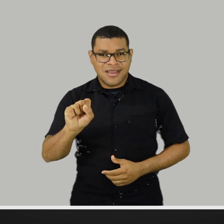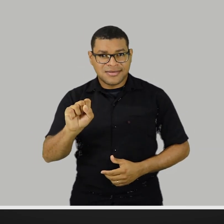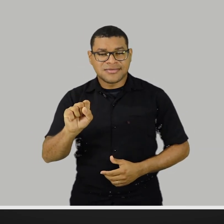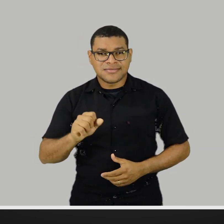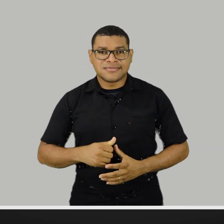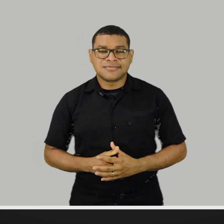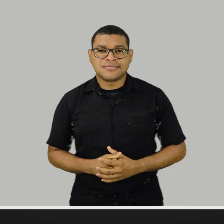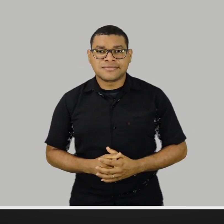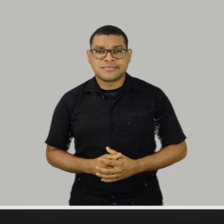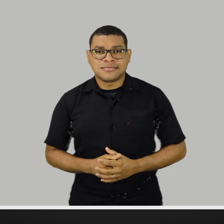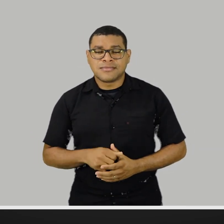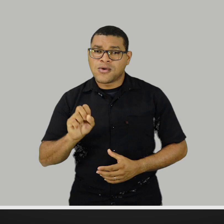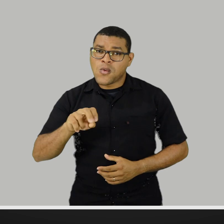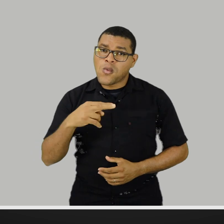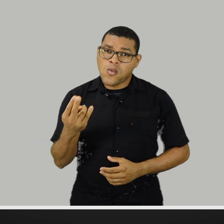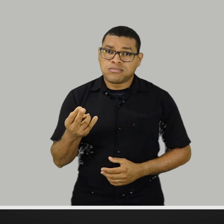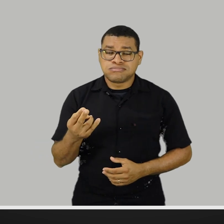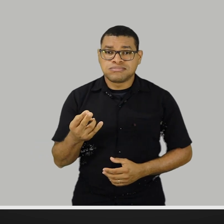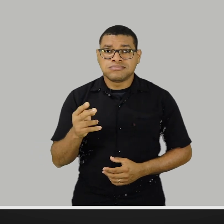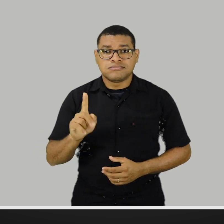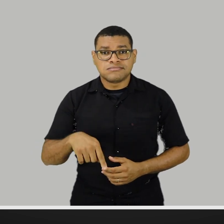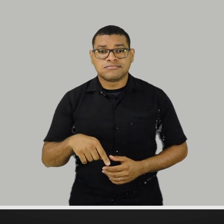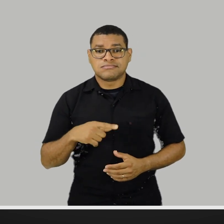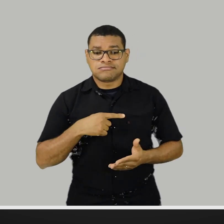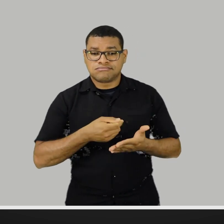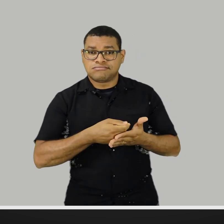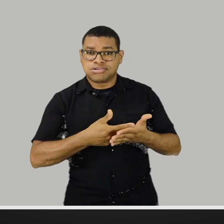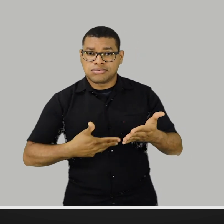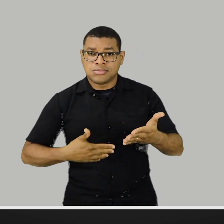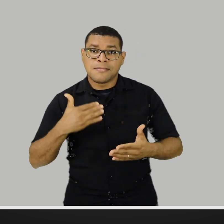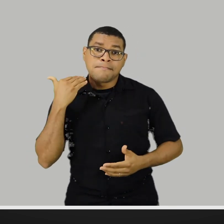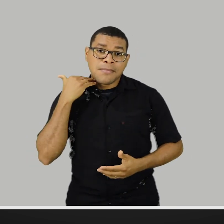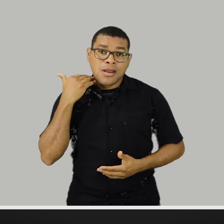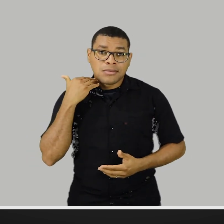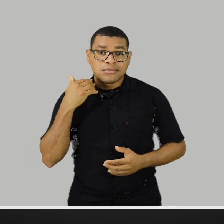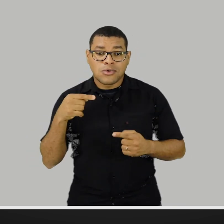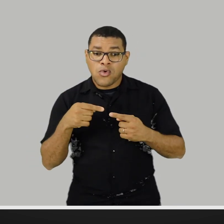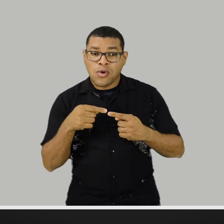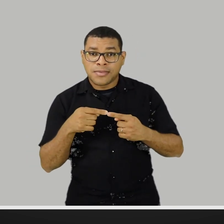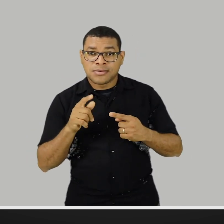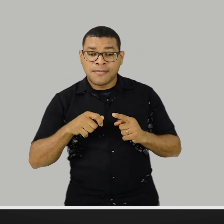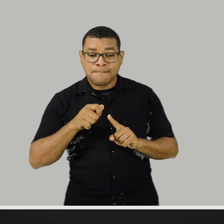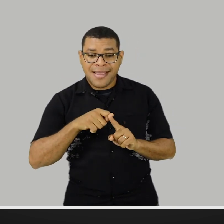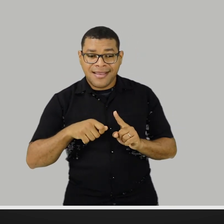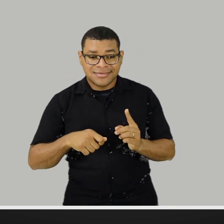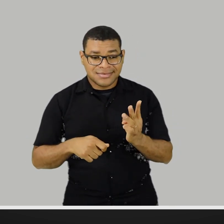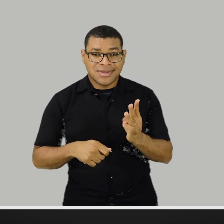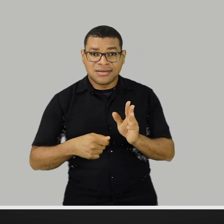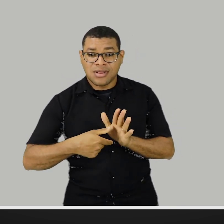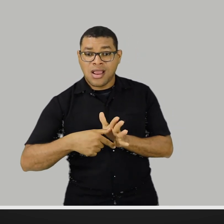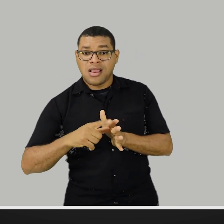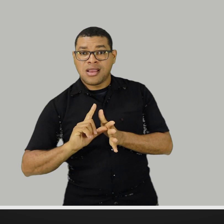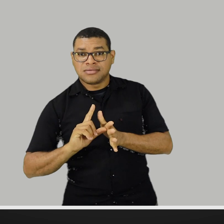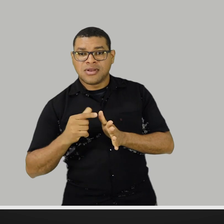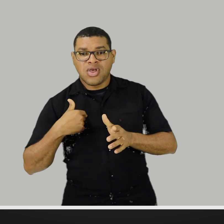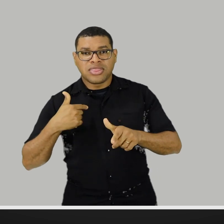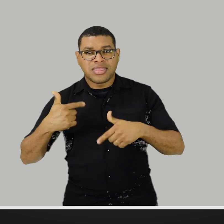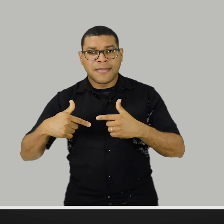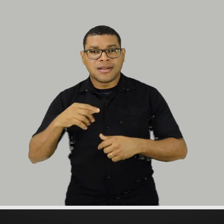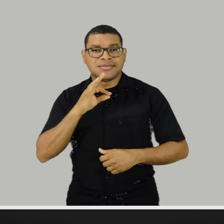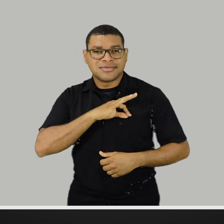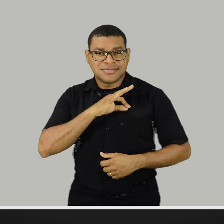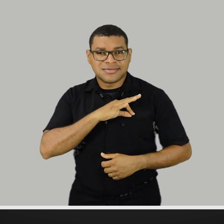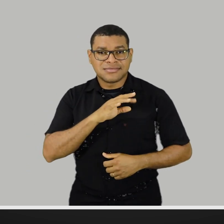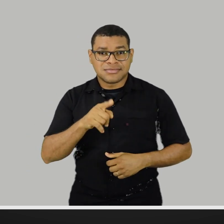ou quatro extratos bancários referentes Aos três meses consecutivos anteriores à data de publicação